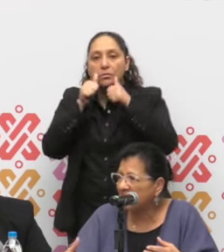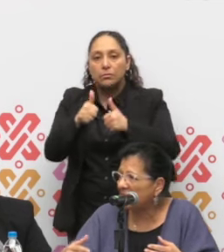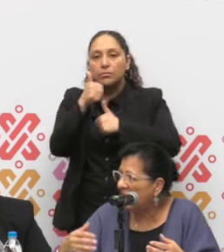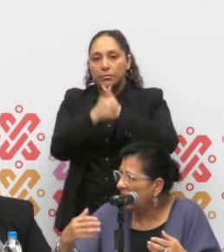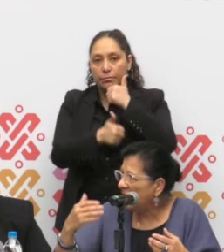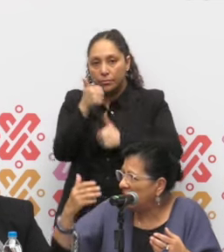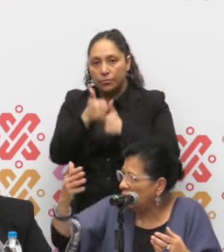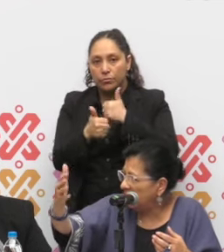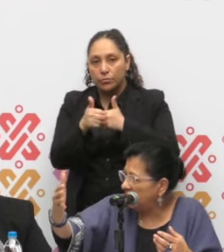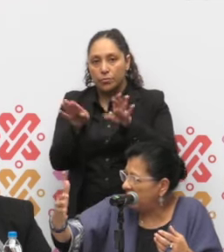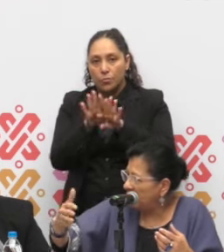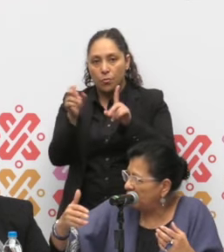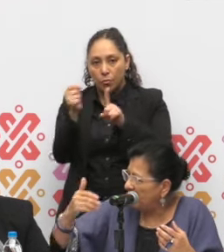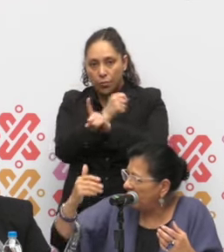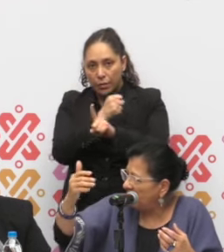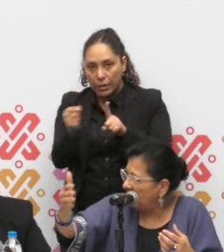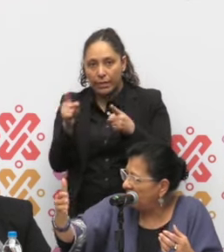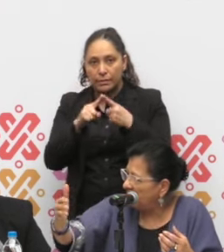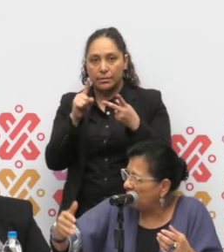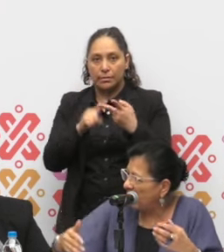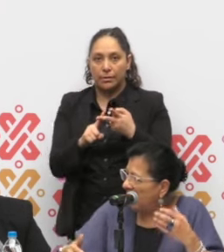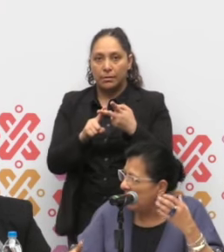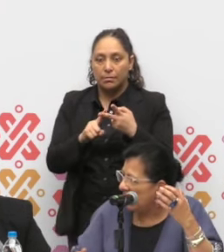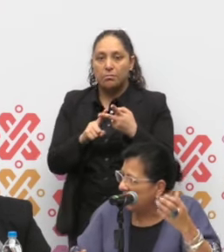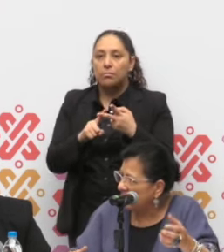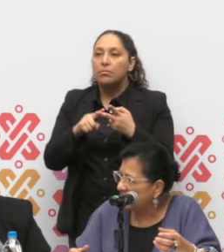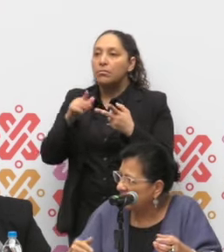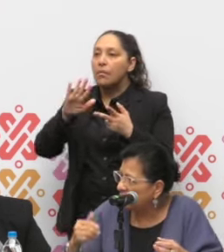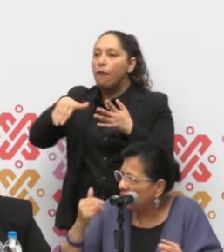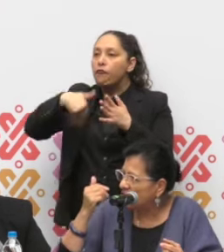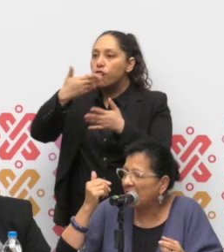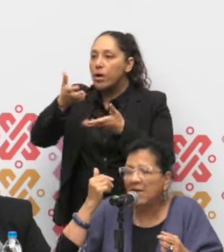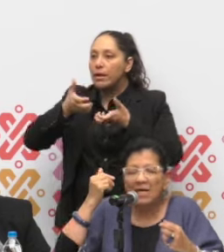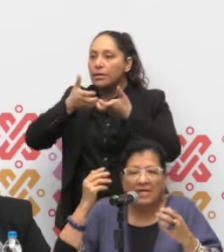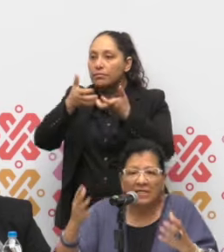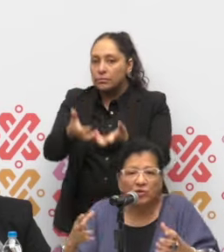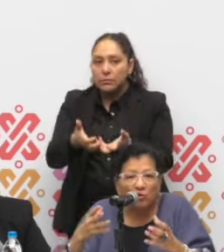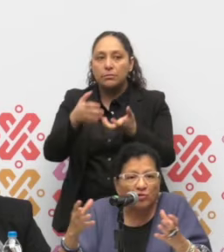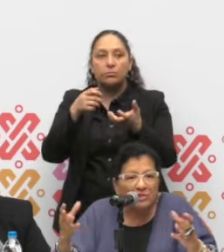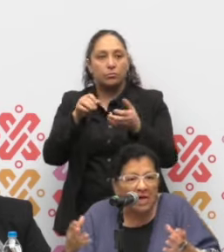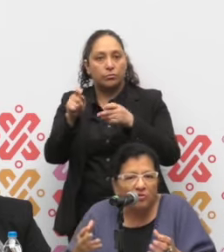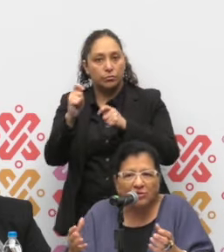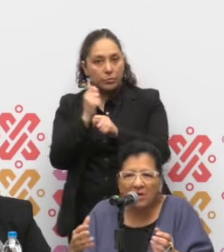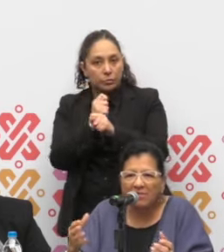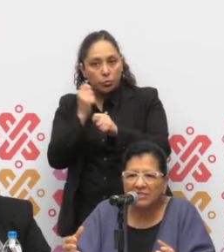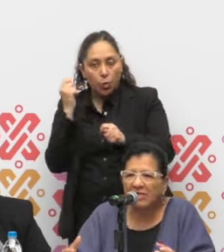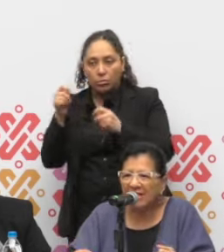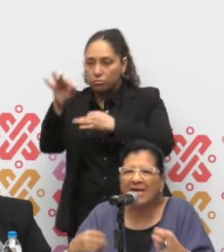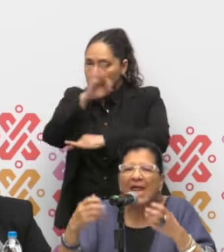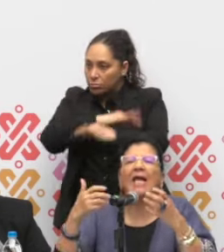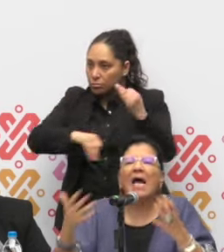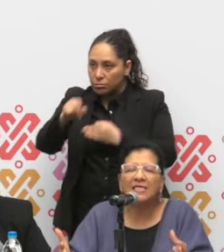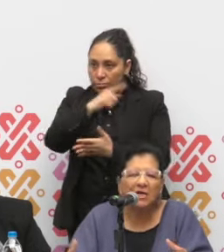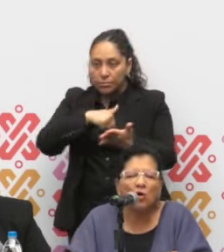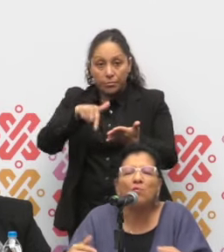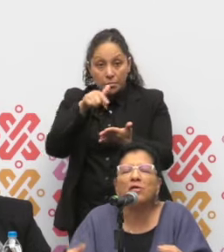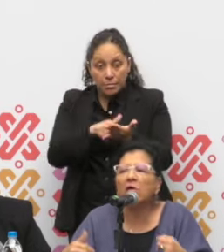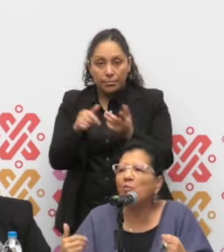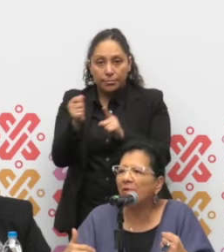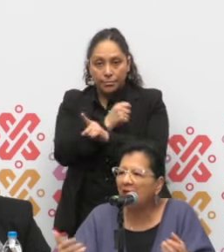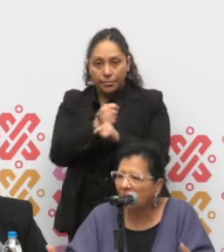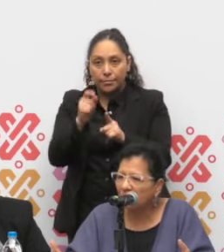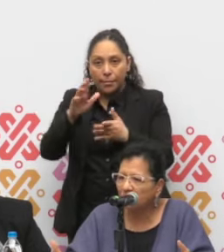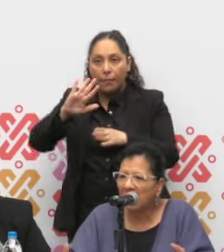la violencia en los senderos, en el camino a la escuela, en el transporte y en todos lados de la parte de en la calle,